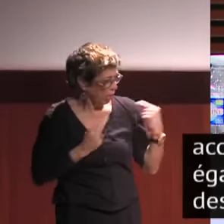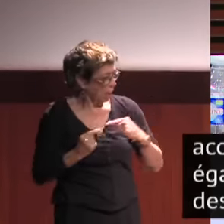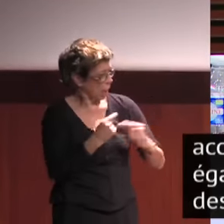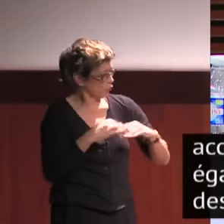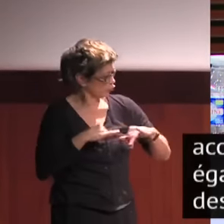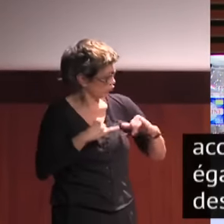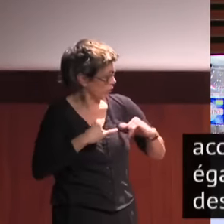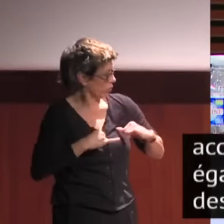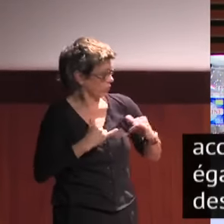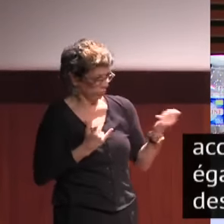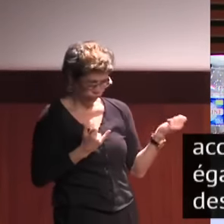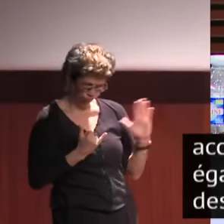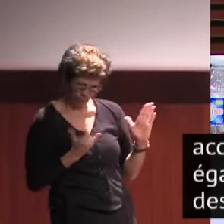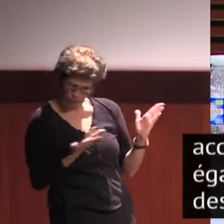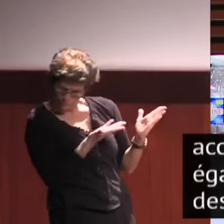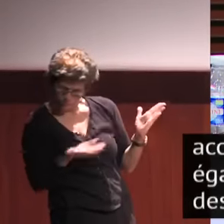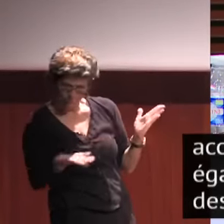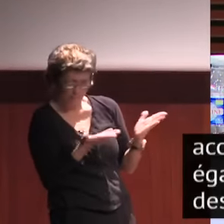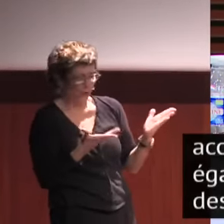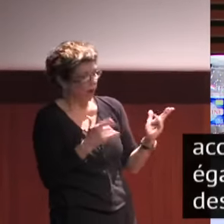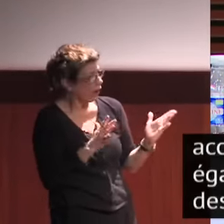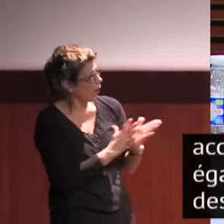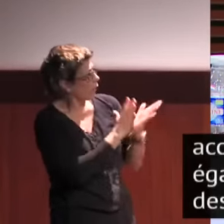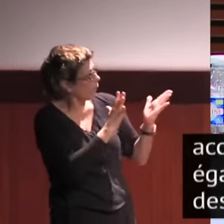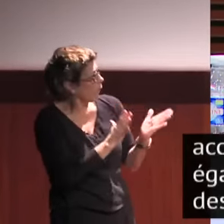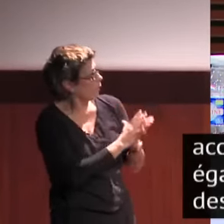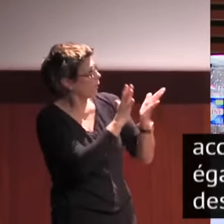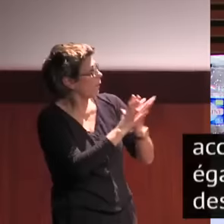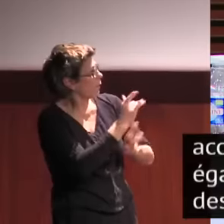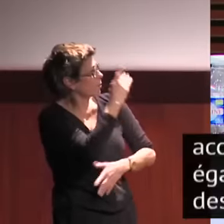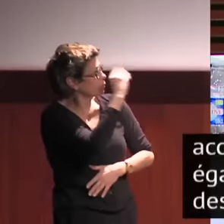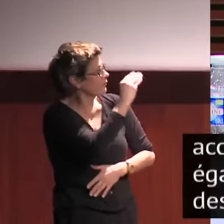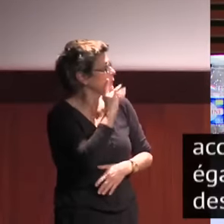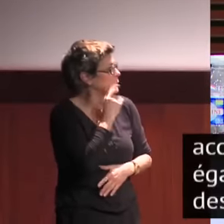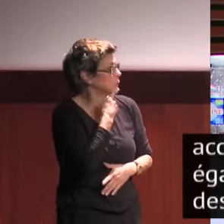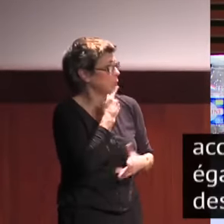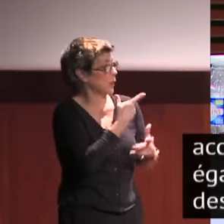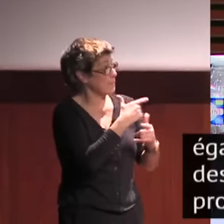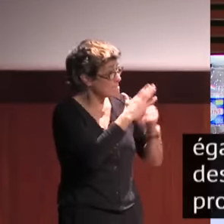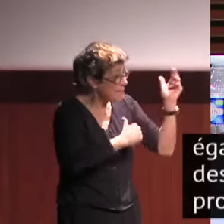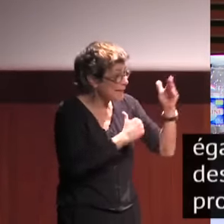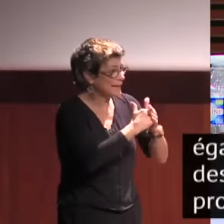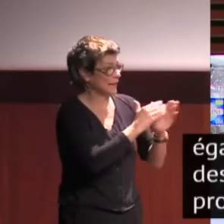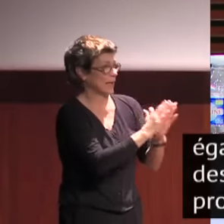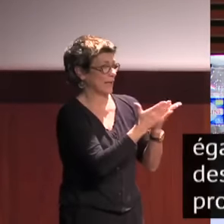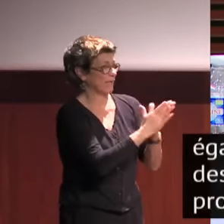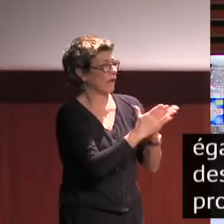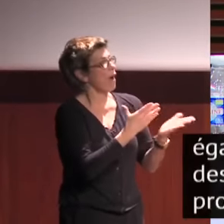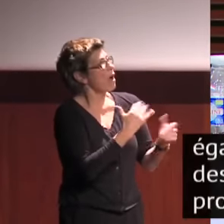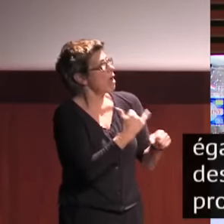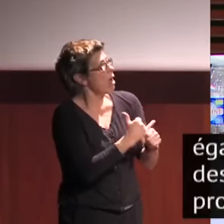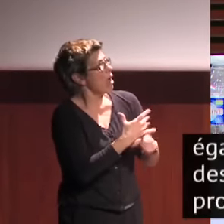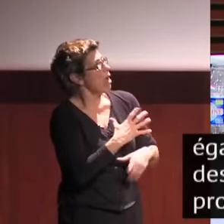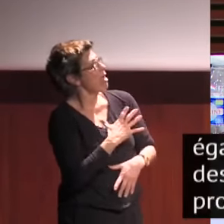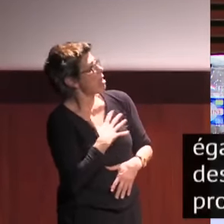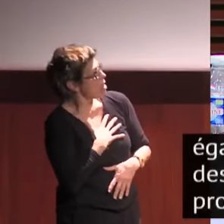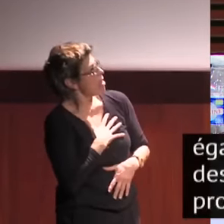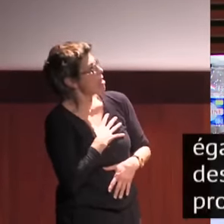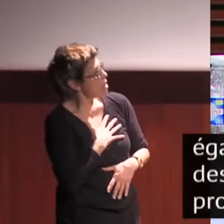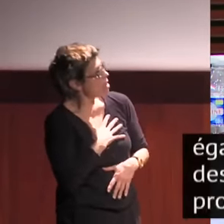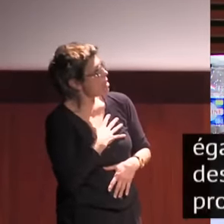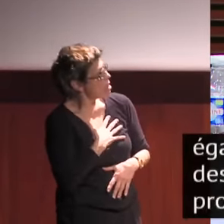l'idée, c'est vraiment de pouvoir rencontrer des professionnels sourds du métier du livre, de se rendre compte que c'est possible aussi